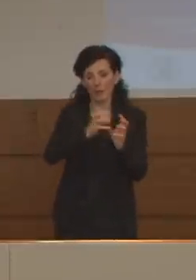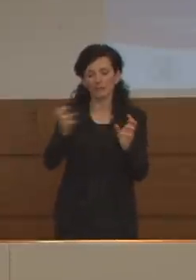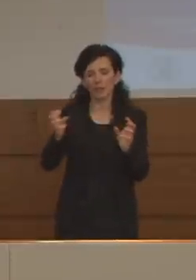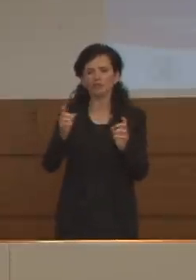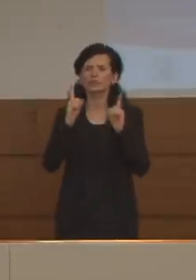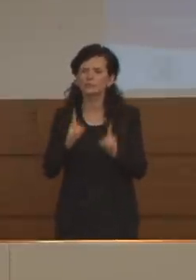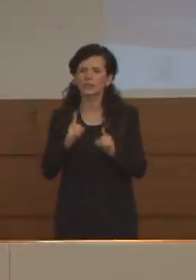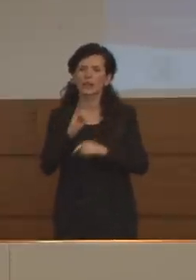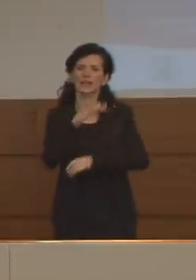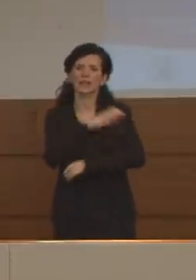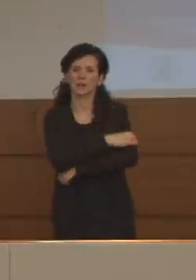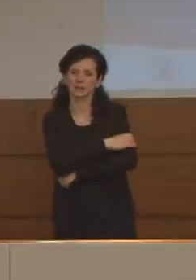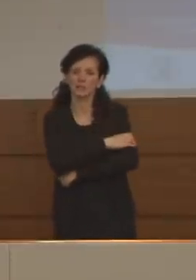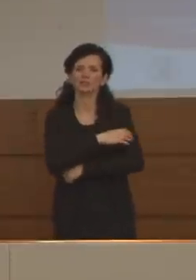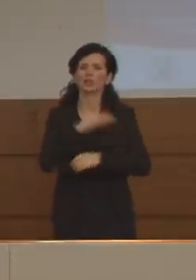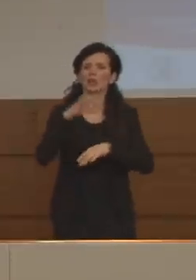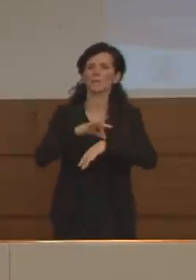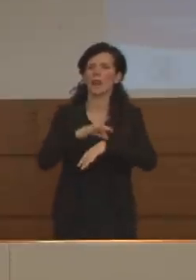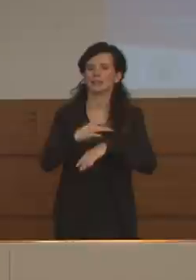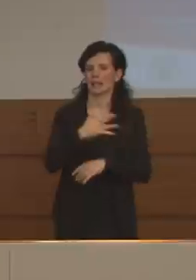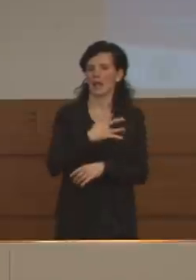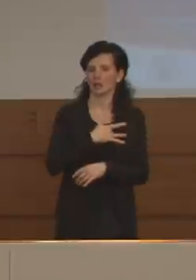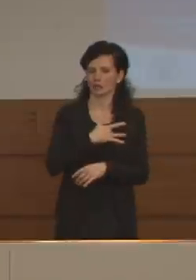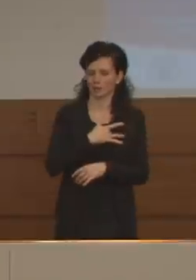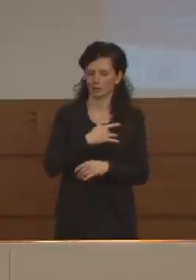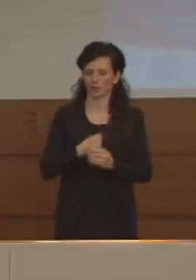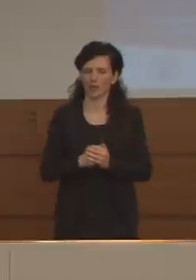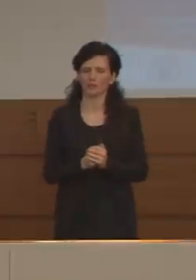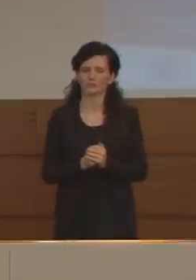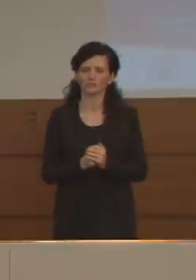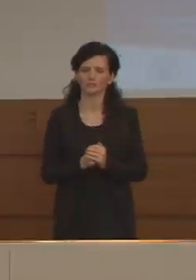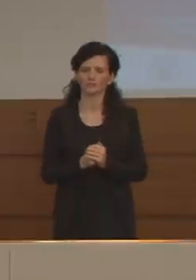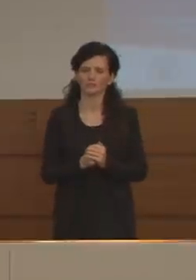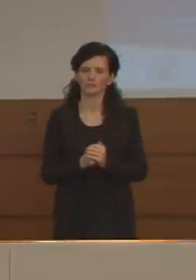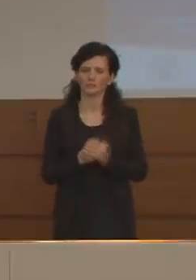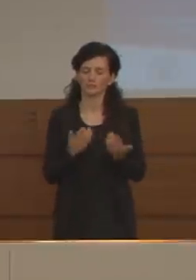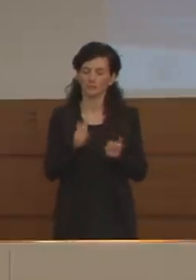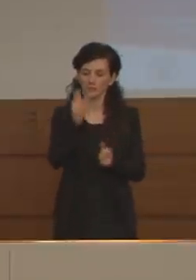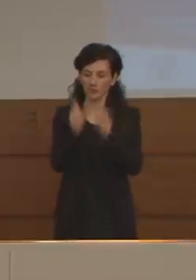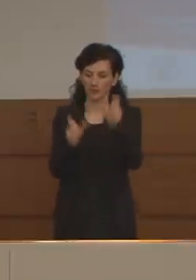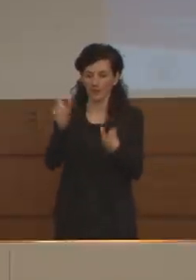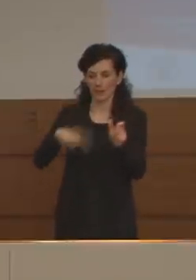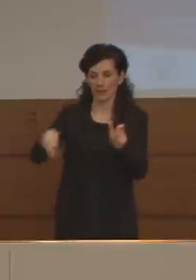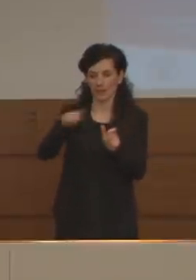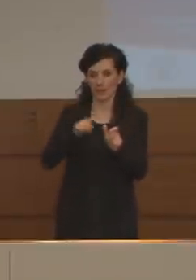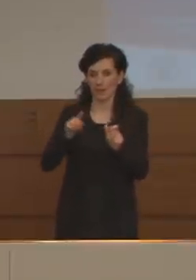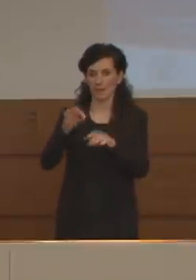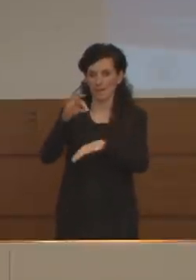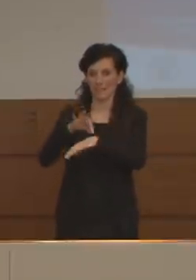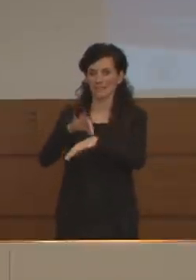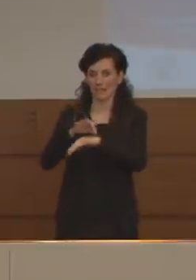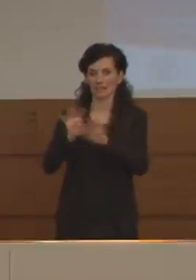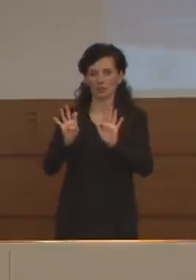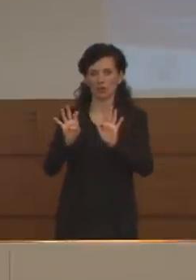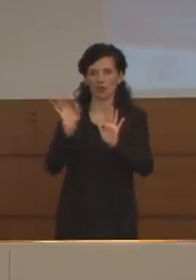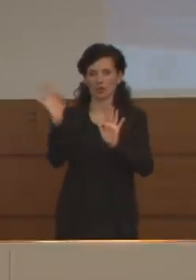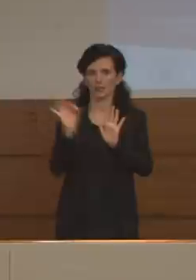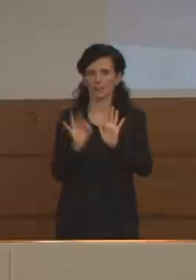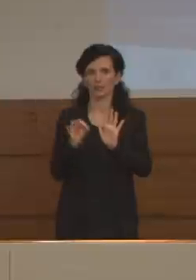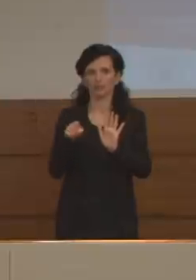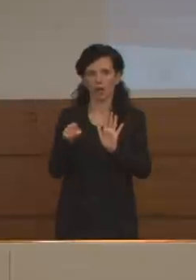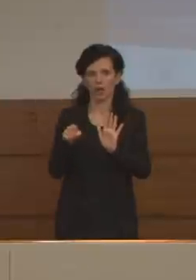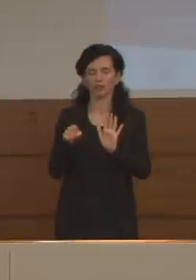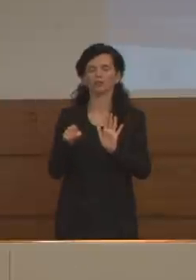e malattie cardiovascolari di questi pazienti la maggior parte 90 per cento ha subito